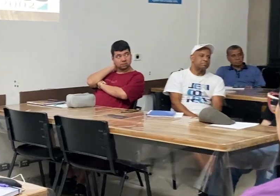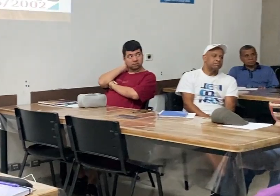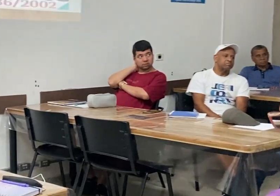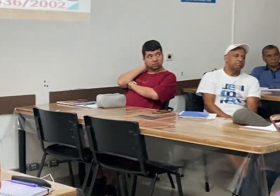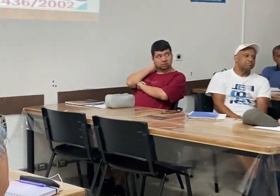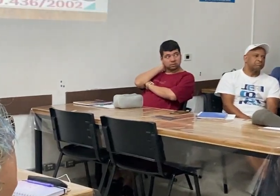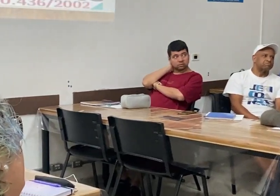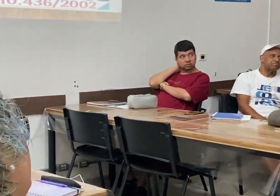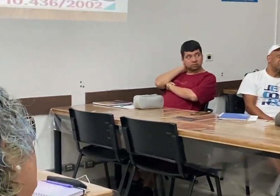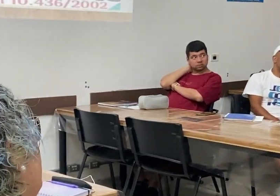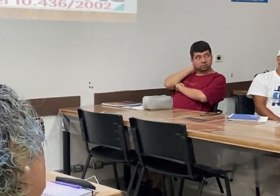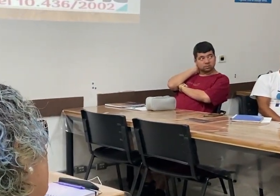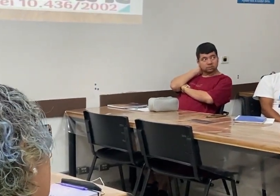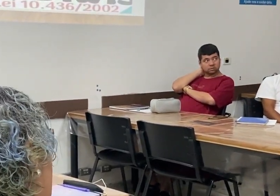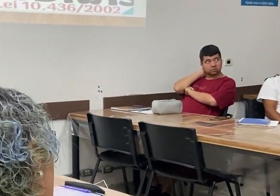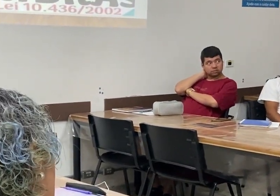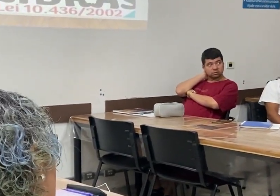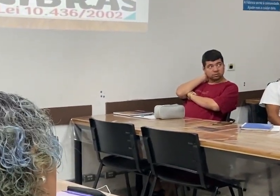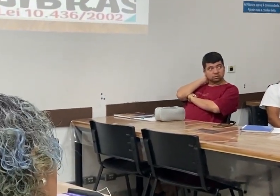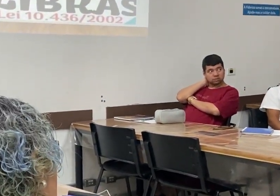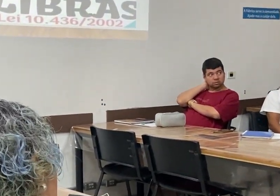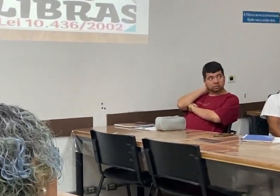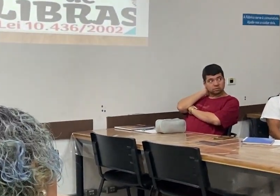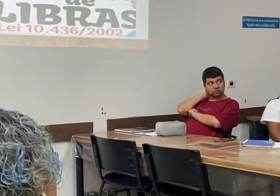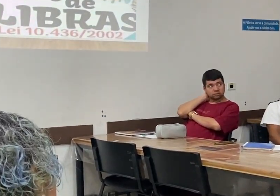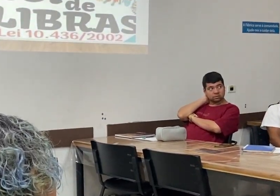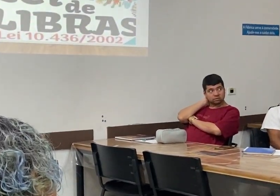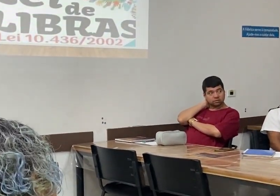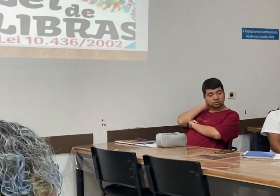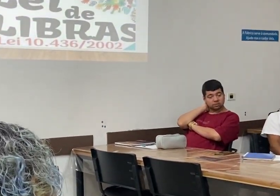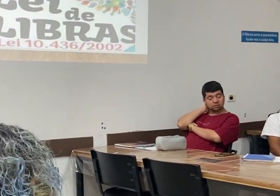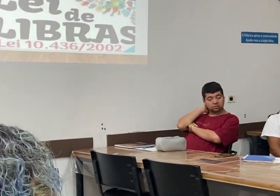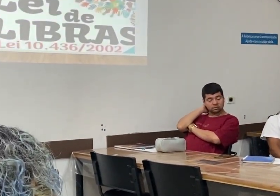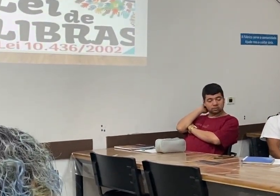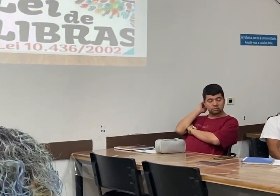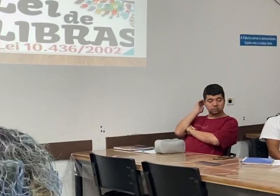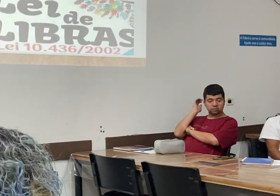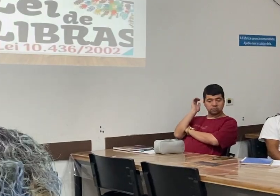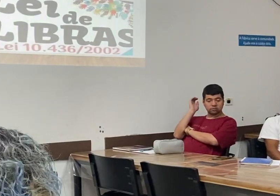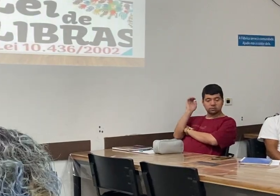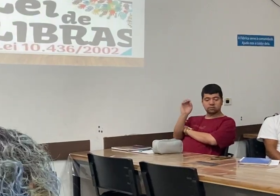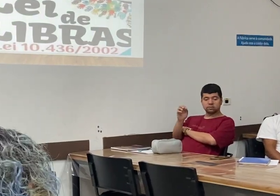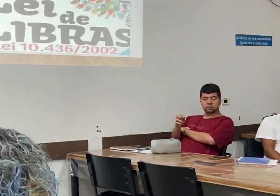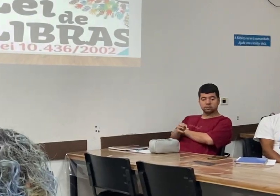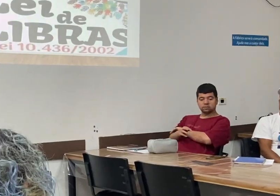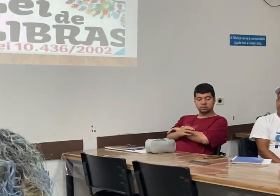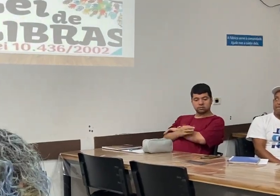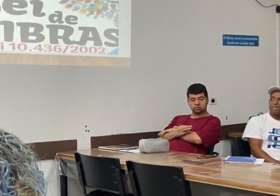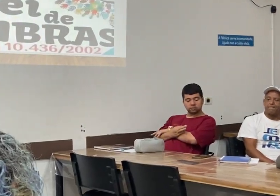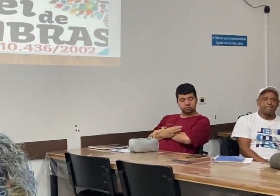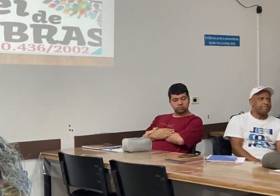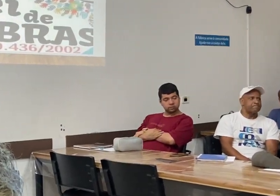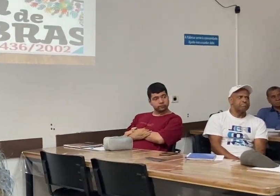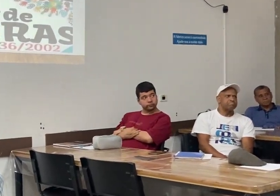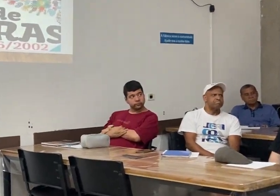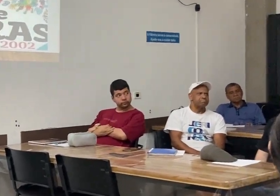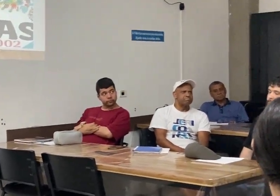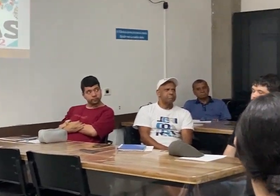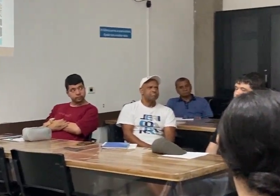Está muito pouco ainda, né? A gente tem que aí conquistar muito mais e aí a gente chega neste período aí, né? Inclusive com